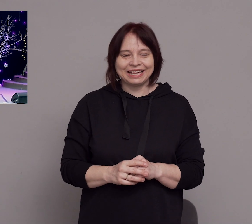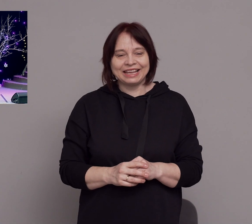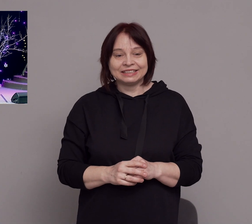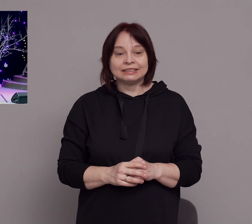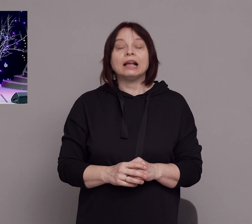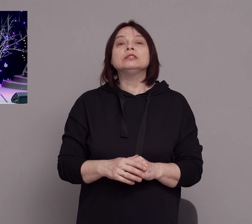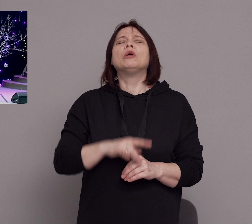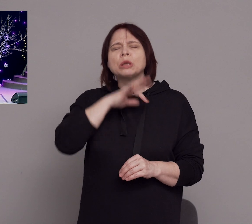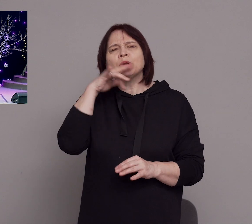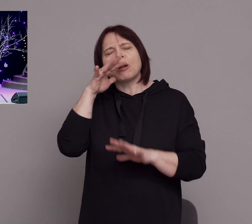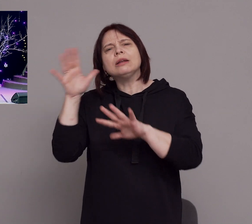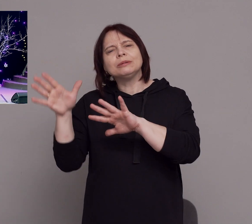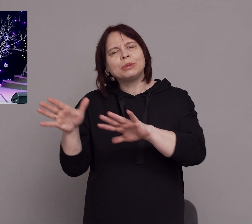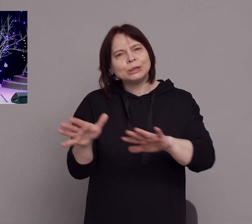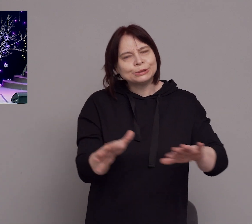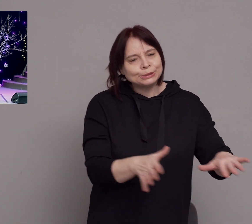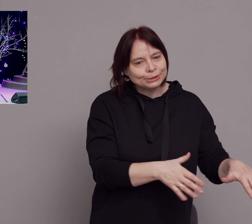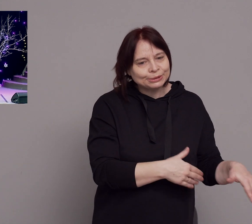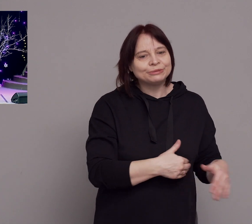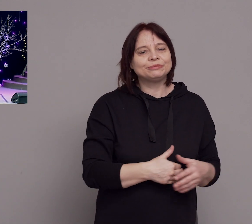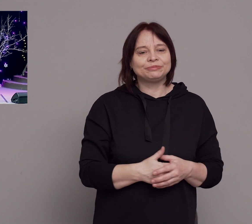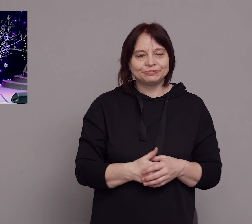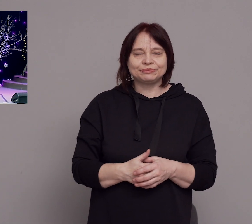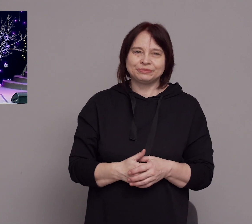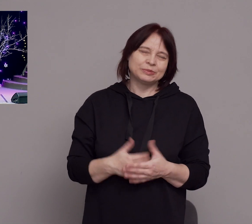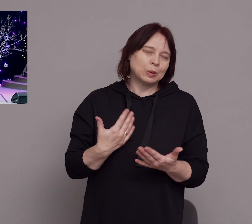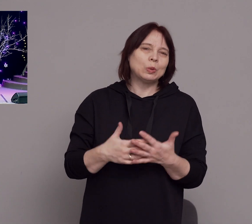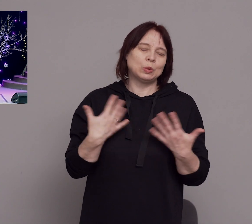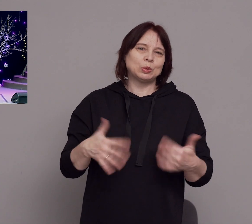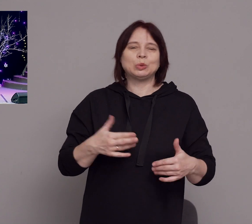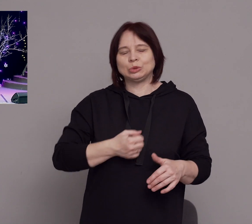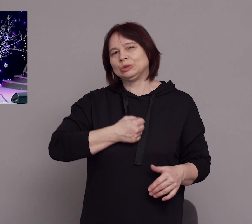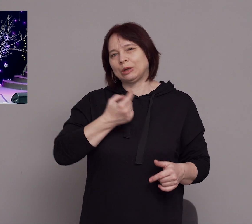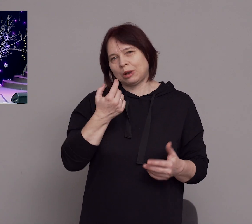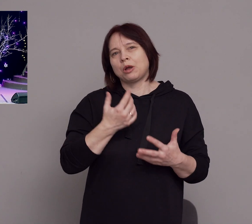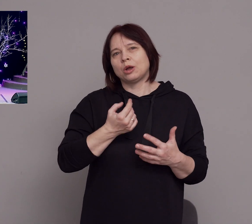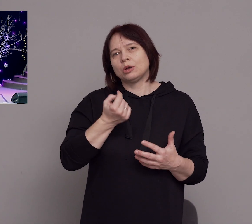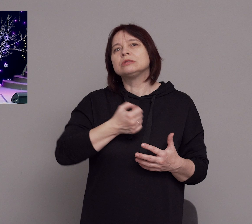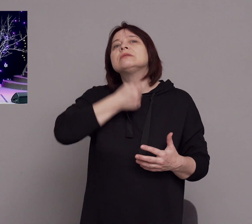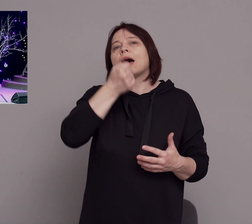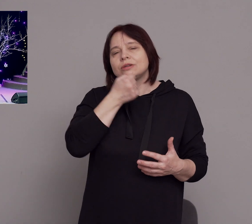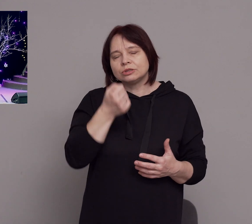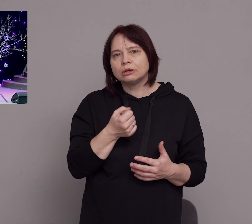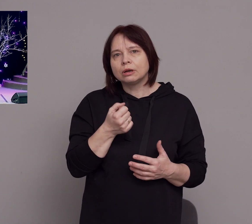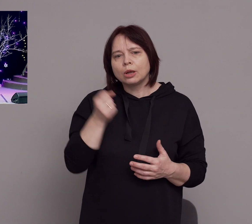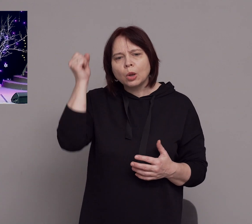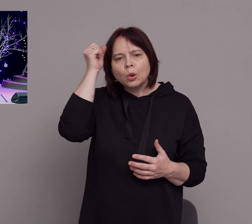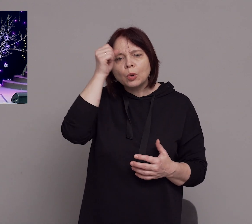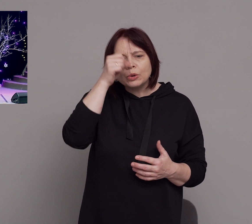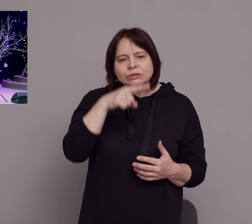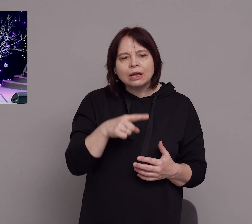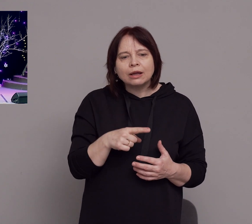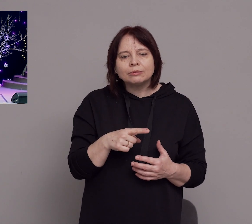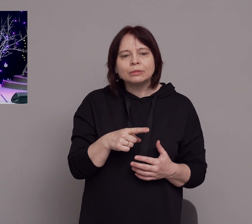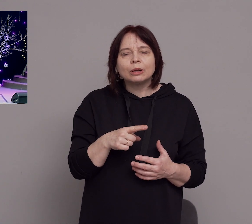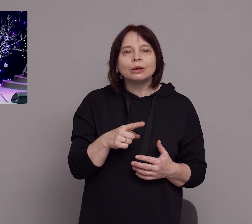Спустя много лет уже, наверное, это было в подростковом возрасте, я узнал чуть-чуть, что было немножко